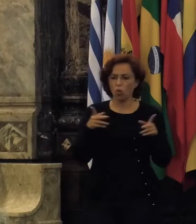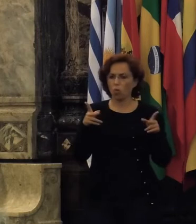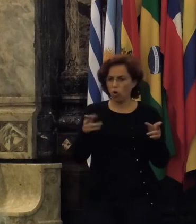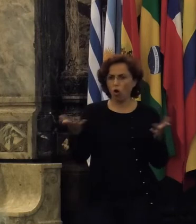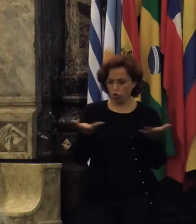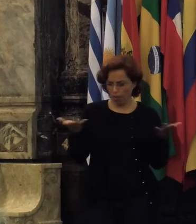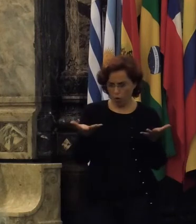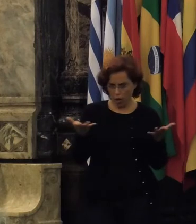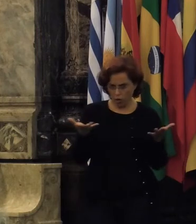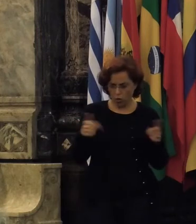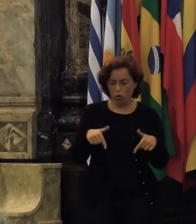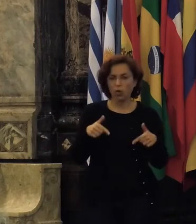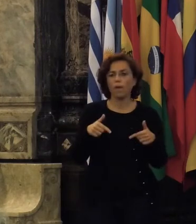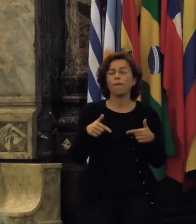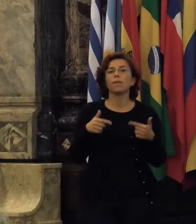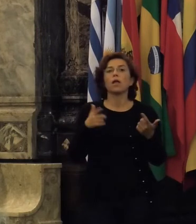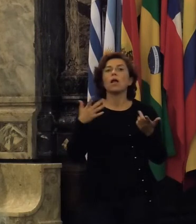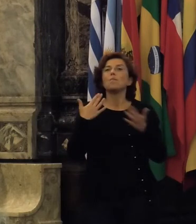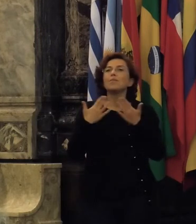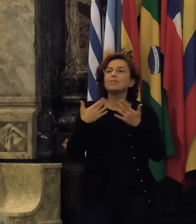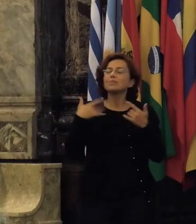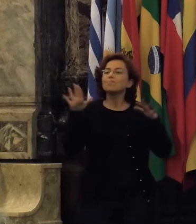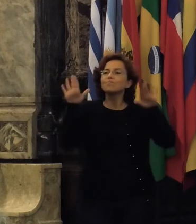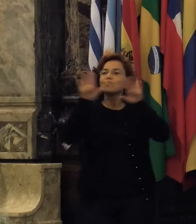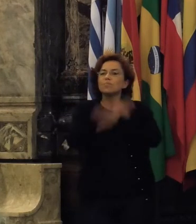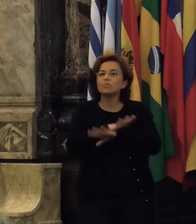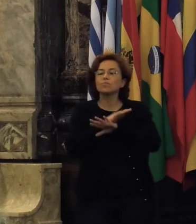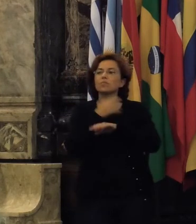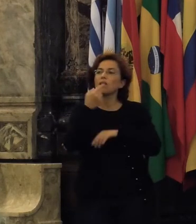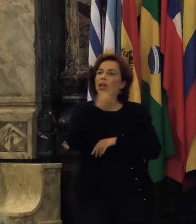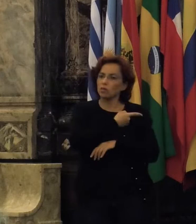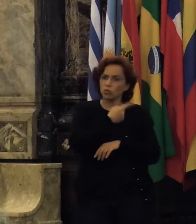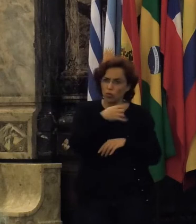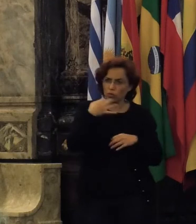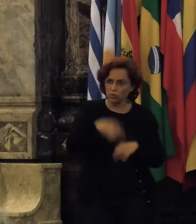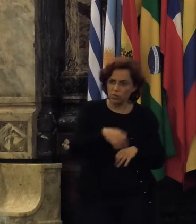contemporáneos, parece ser que nos estamos confundiendo, si esto es así.